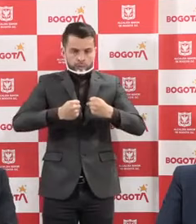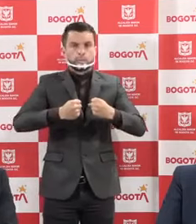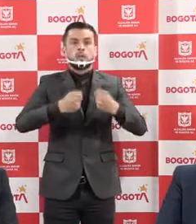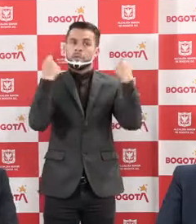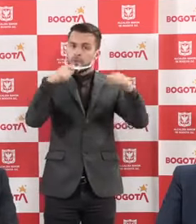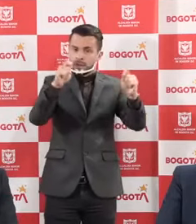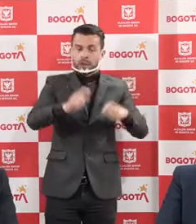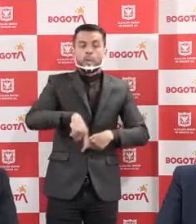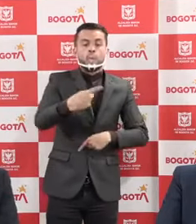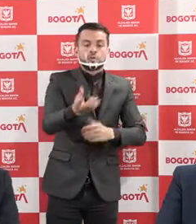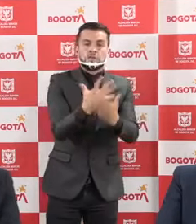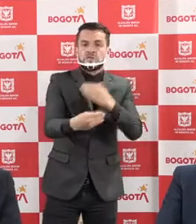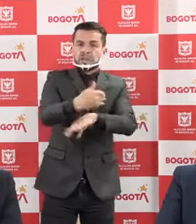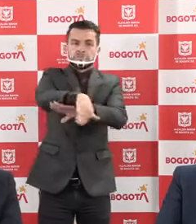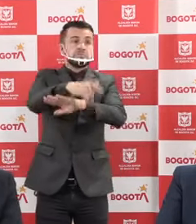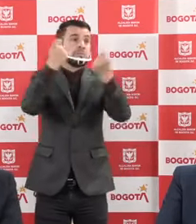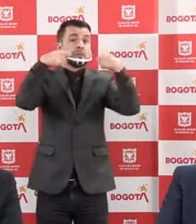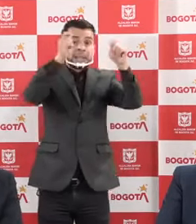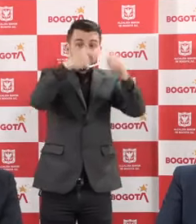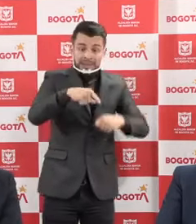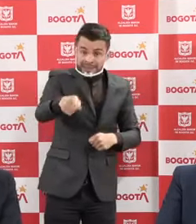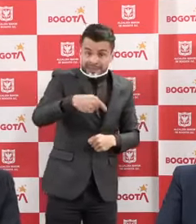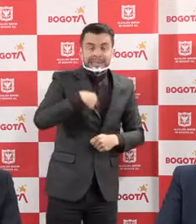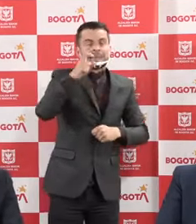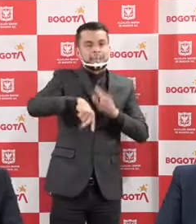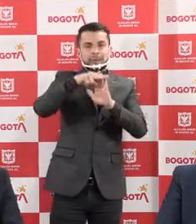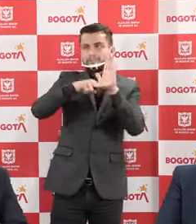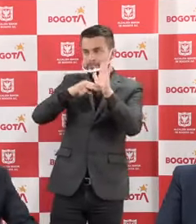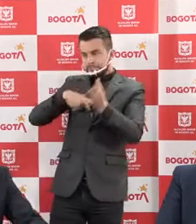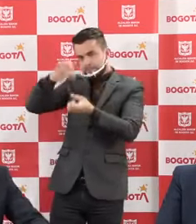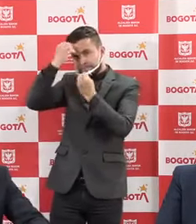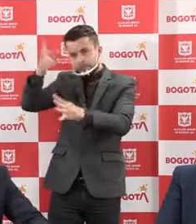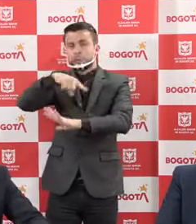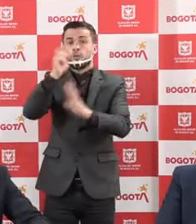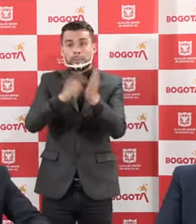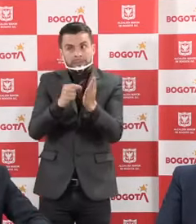pongamos nuestro sacrificio para cuidar a bogotá de seguir salvando vidas